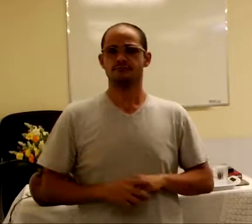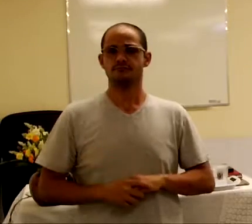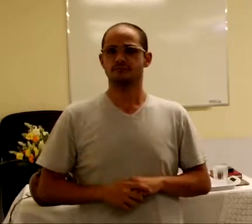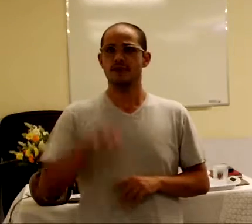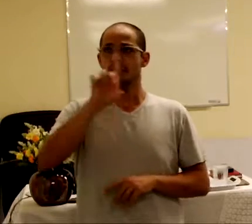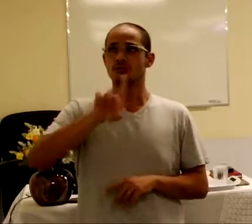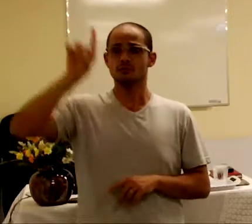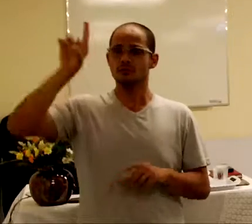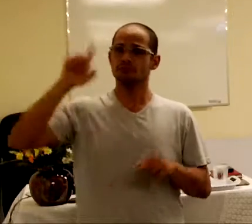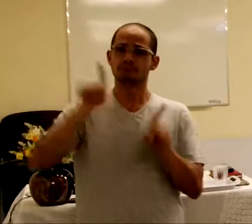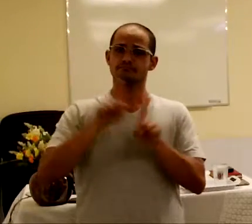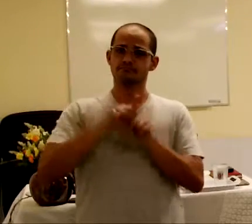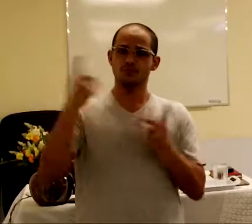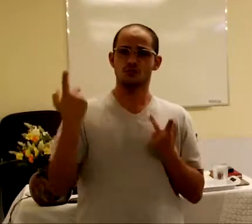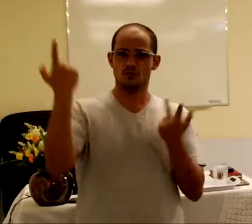Deus está presente.